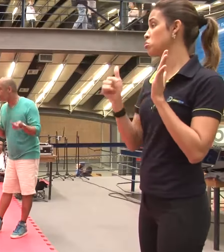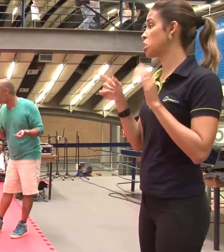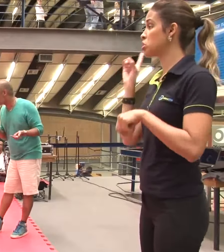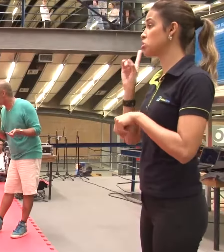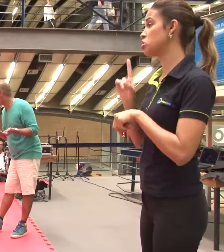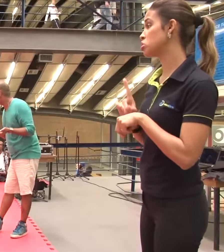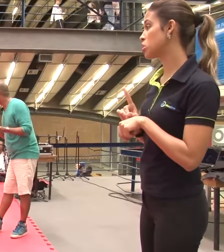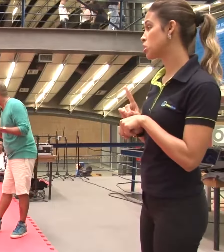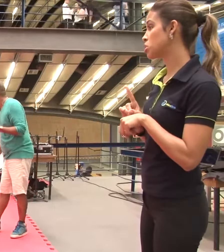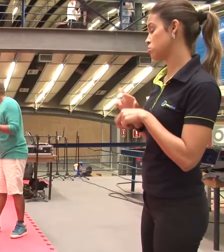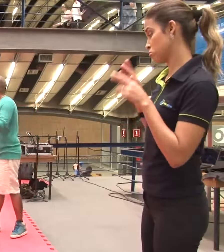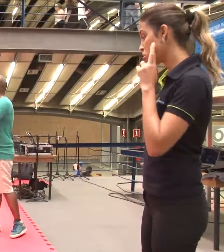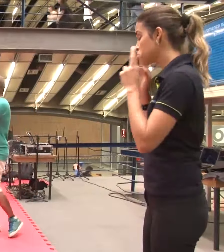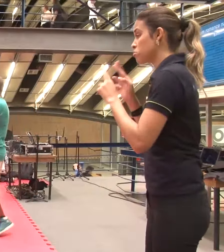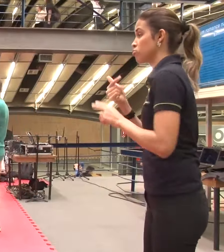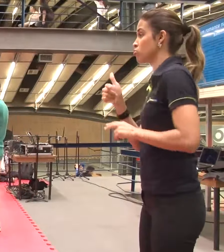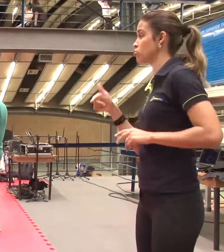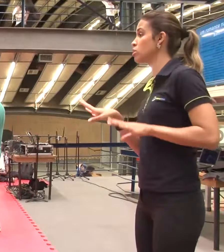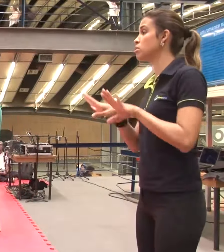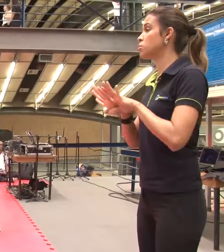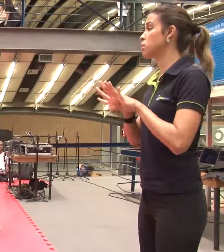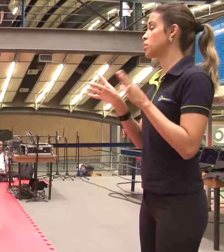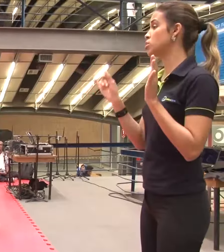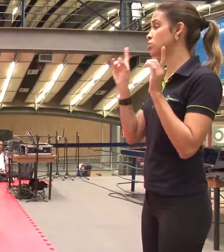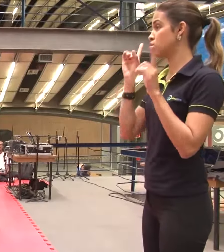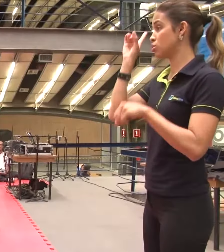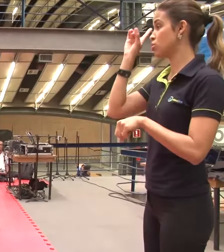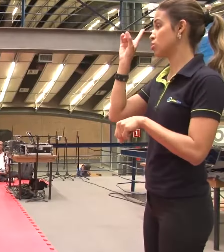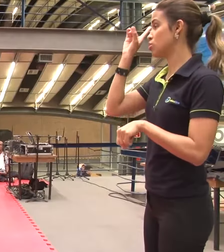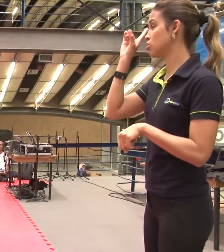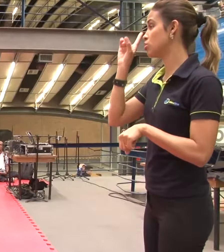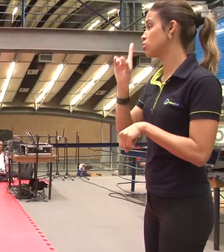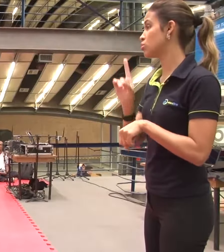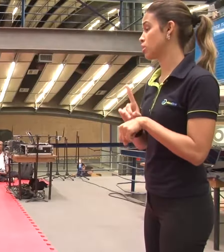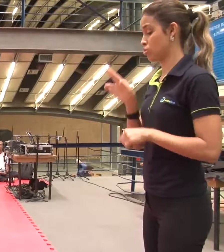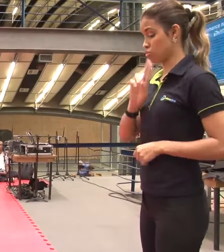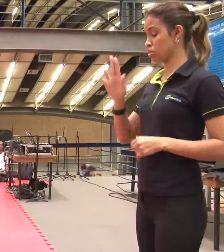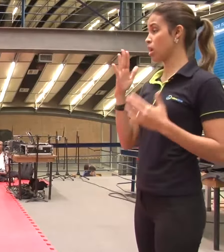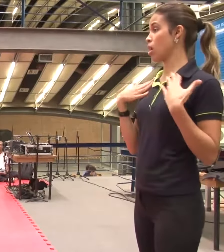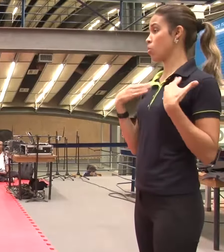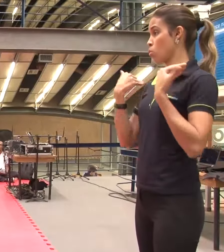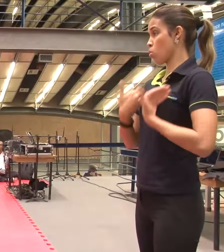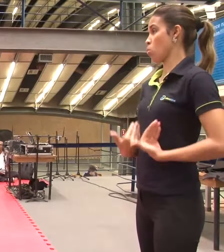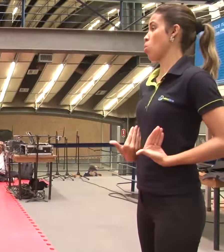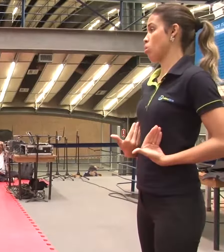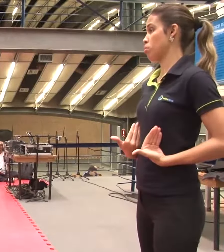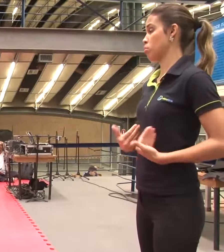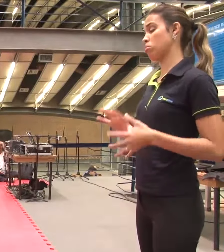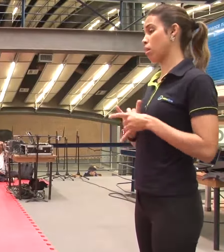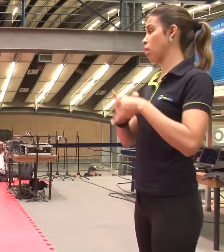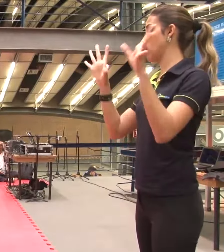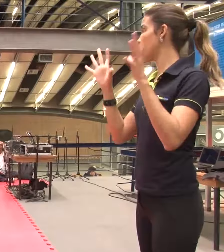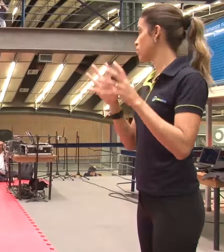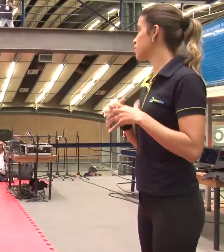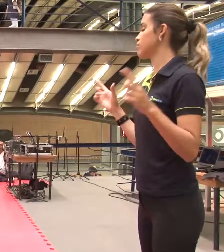ser tratadas como seu nome social, não tem direito a usarem seu próprio corpo, como quiser, né?